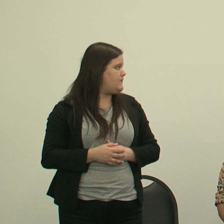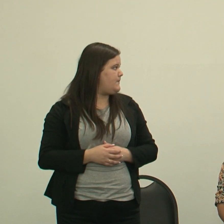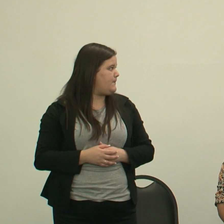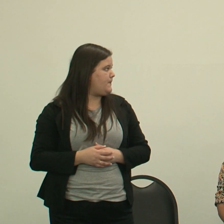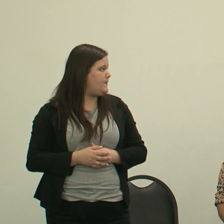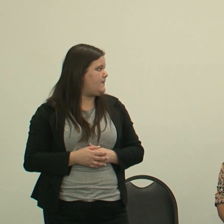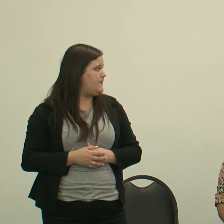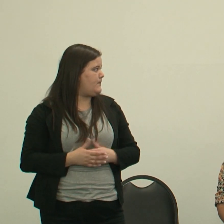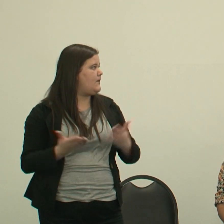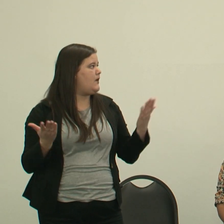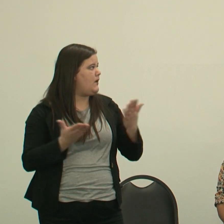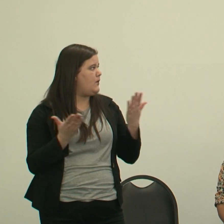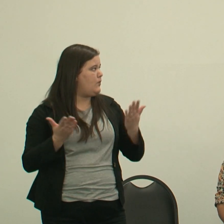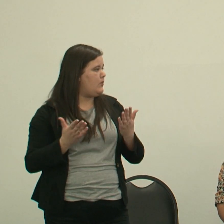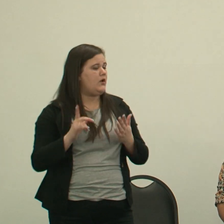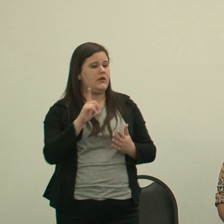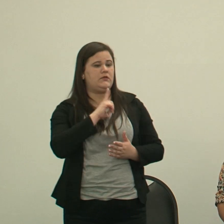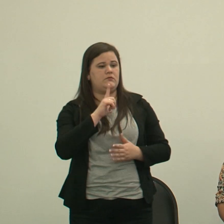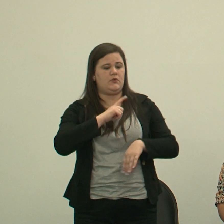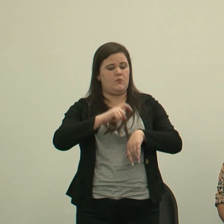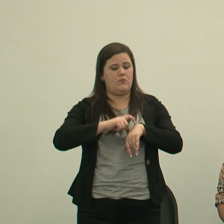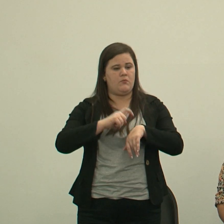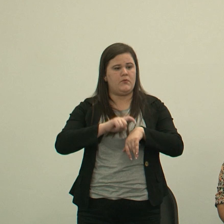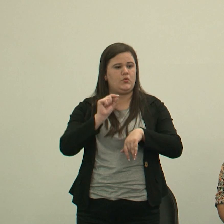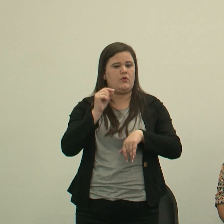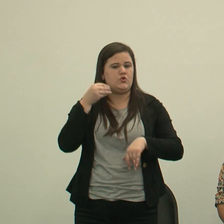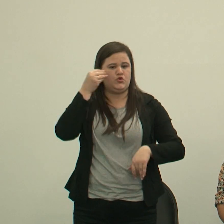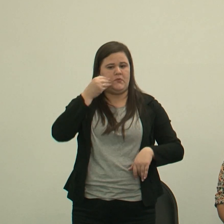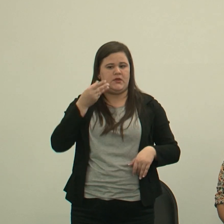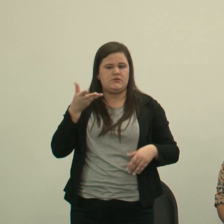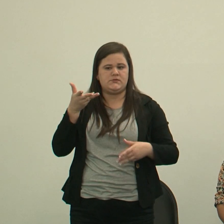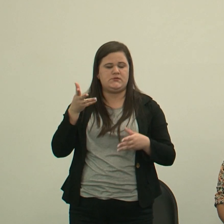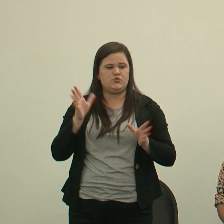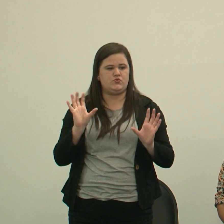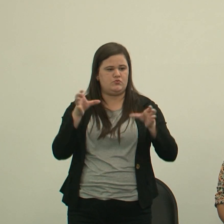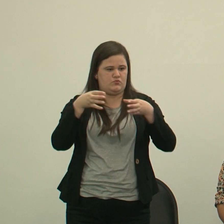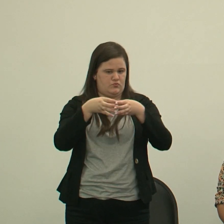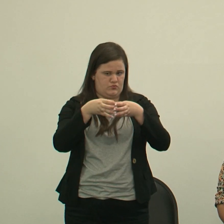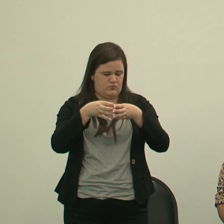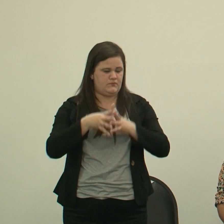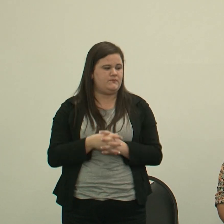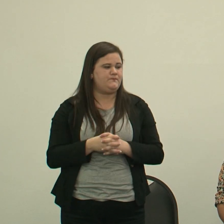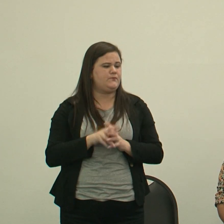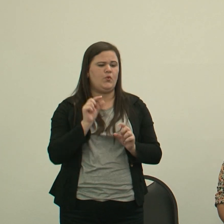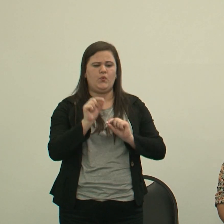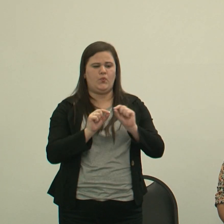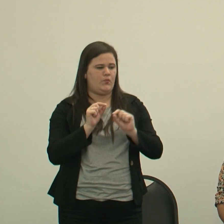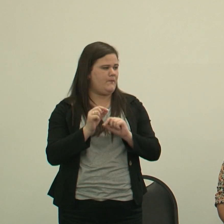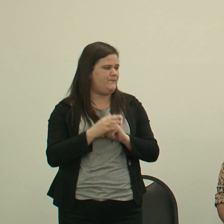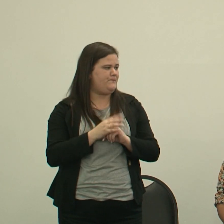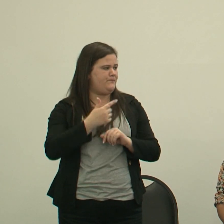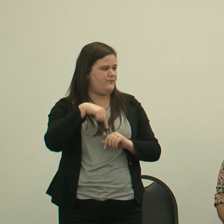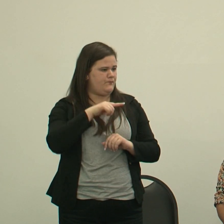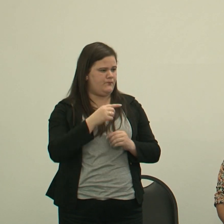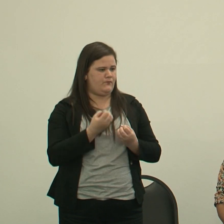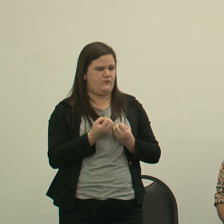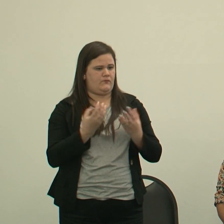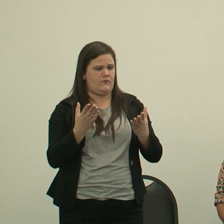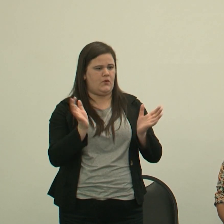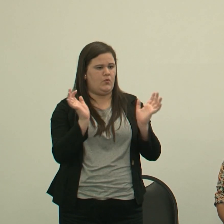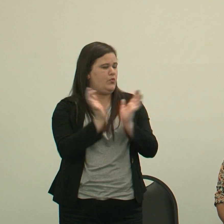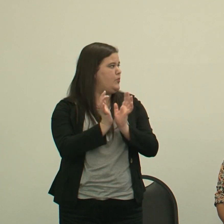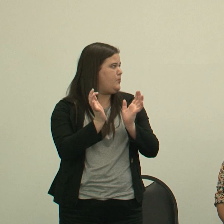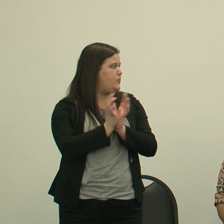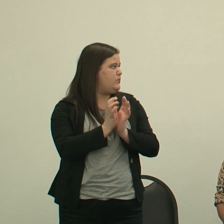E agora a gente vai ter esse momento de experiências coletivas. O que é isso? A gente vai dar para os grupos aqui, a